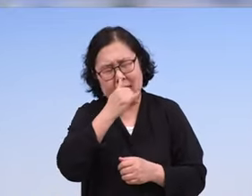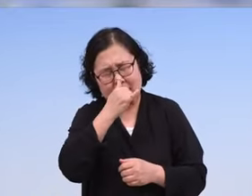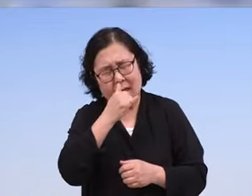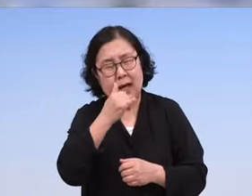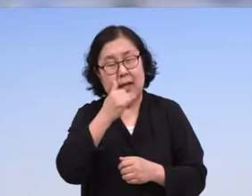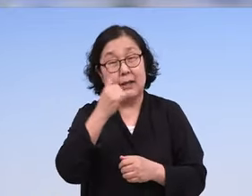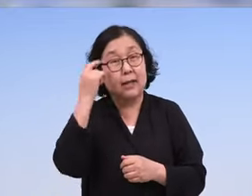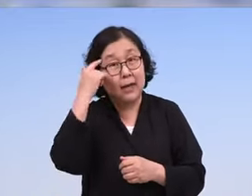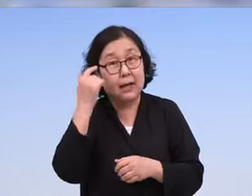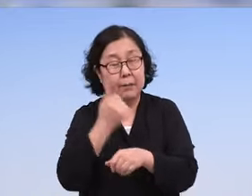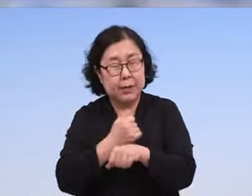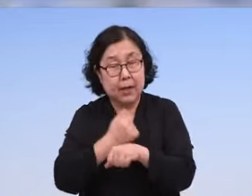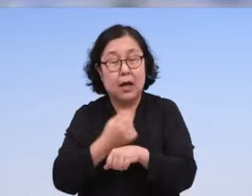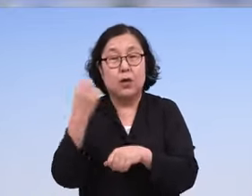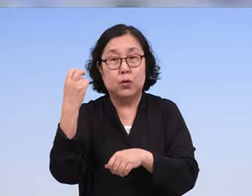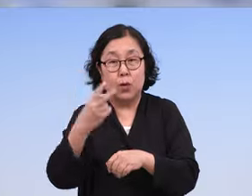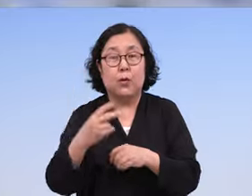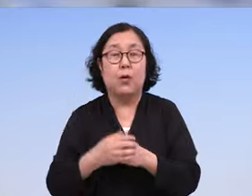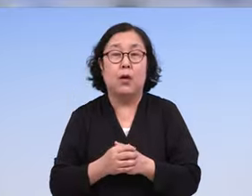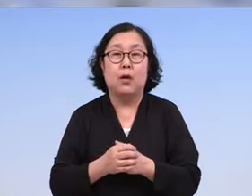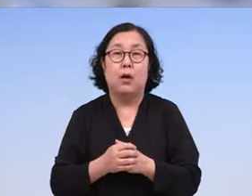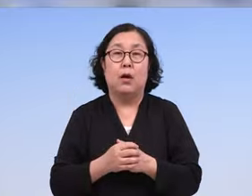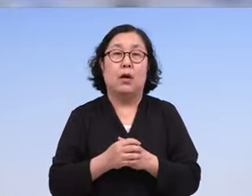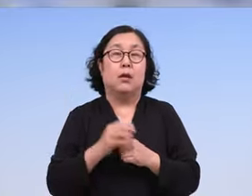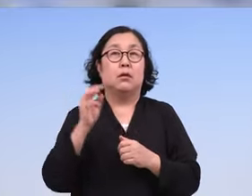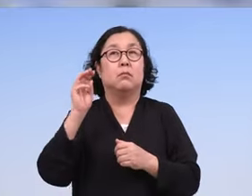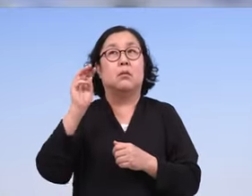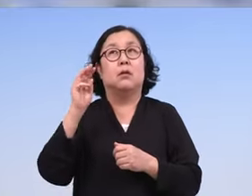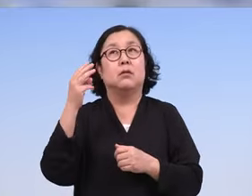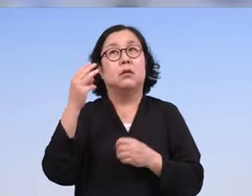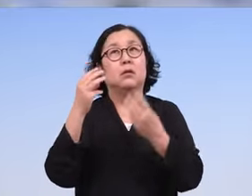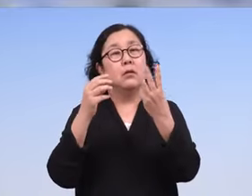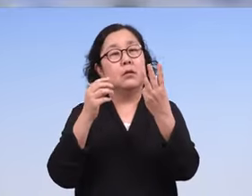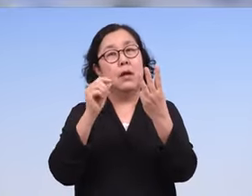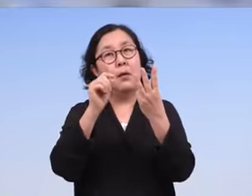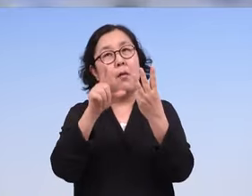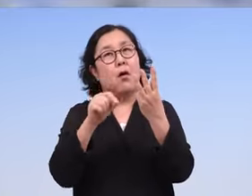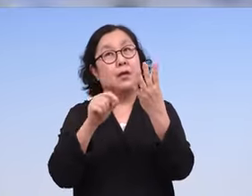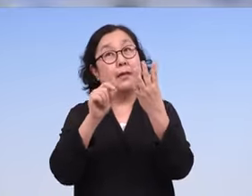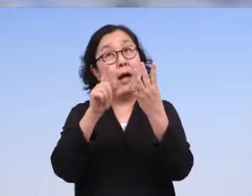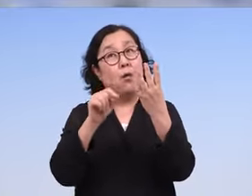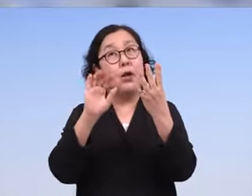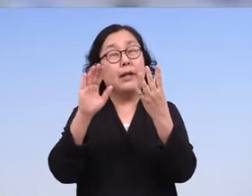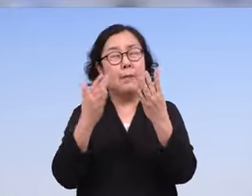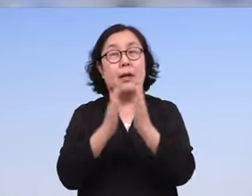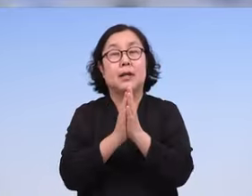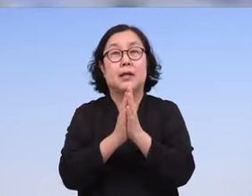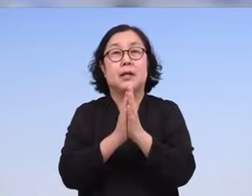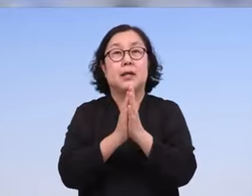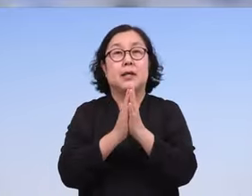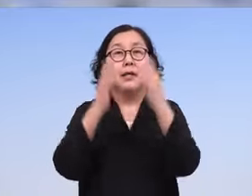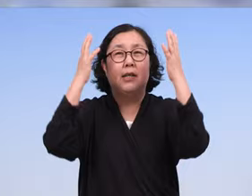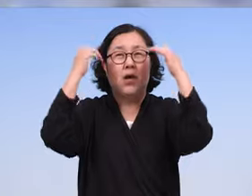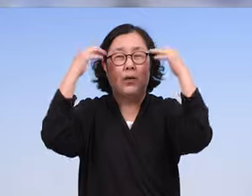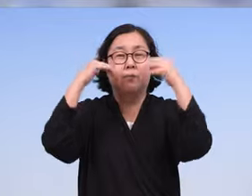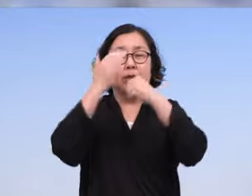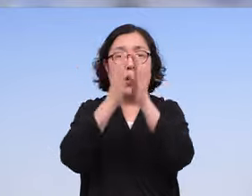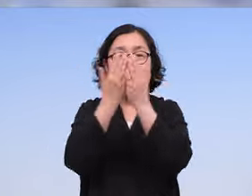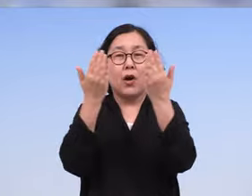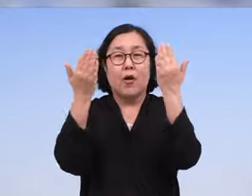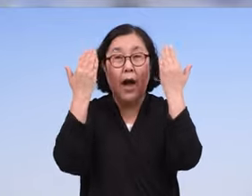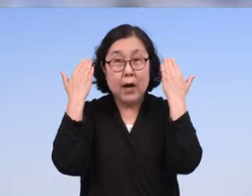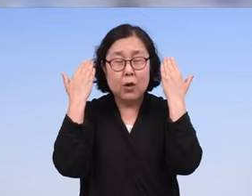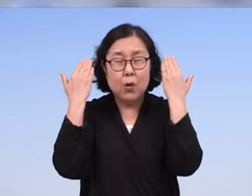있을까? 그런가 하면은 한 3, 4월 되면은 또 여름 성경학교를 또 눈 빠지게 기다리는 거